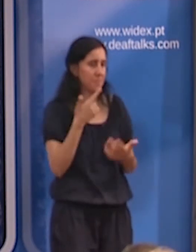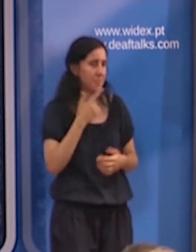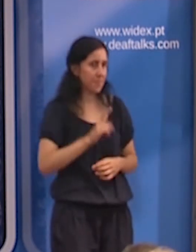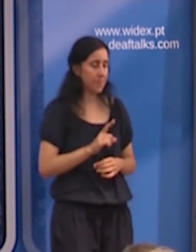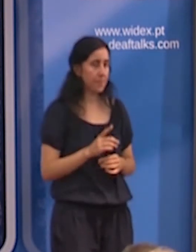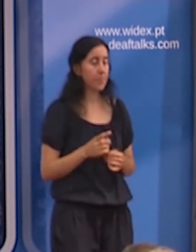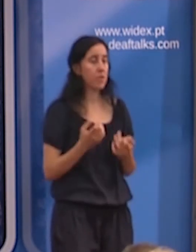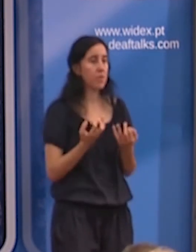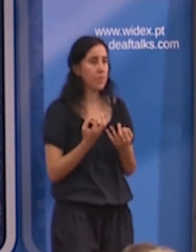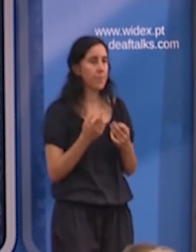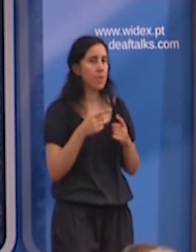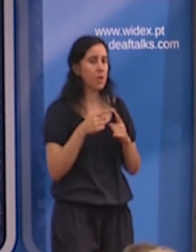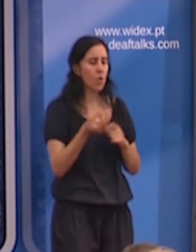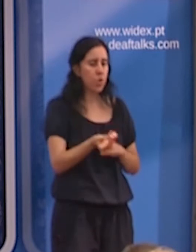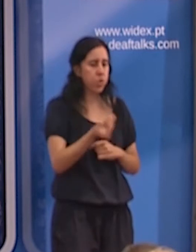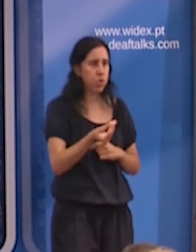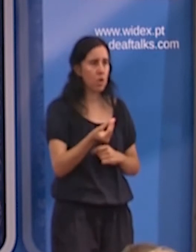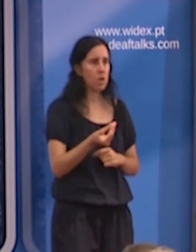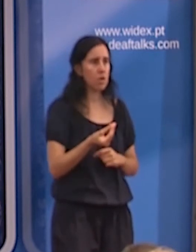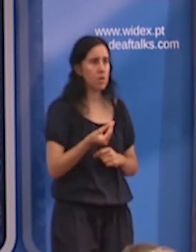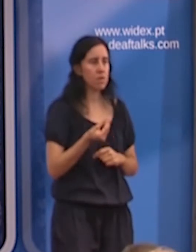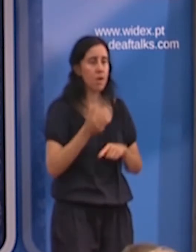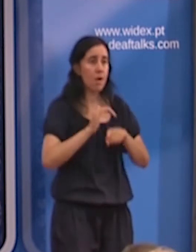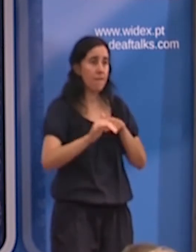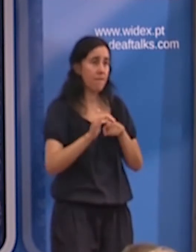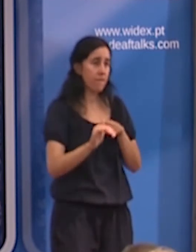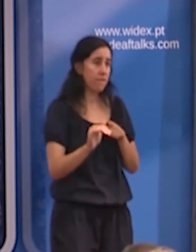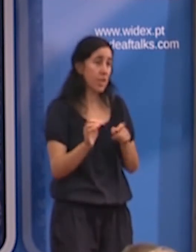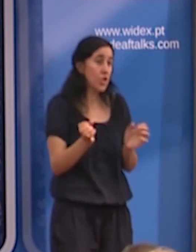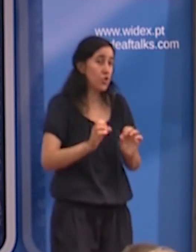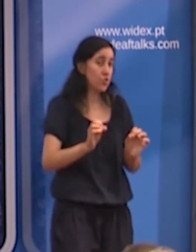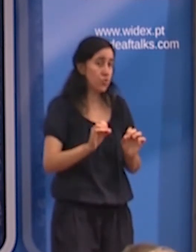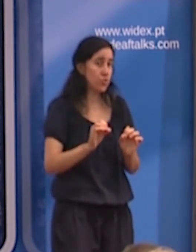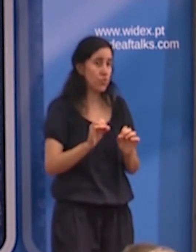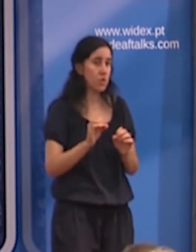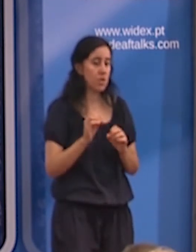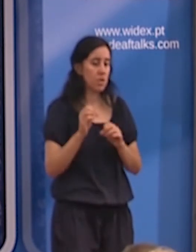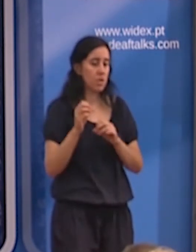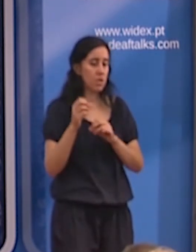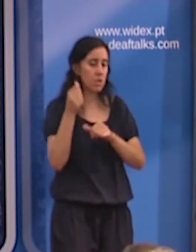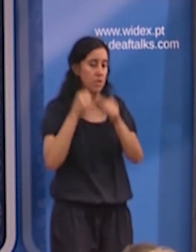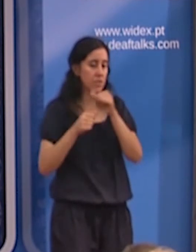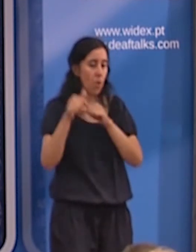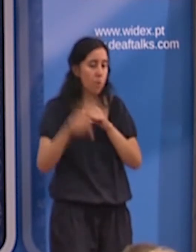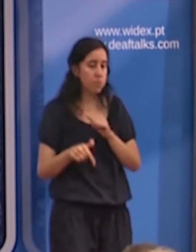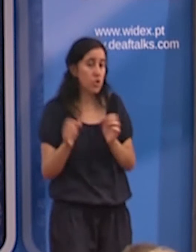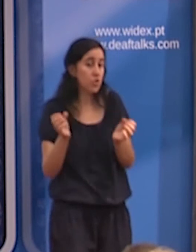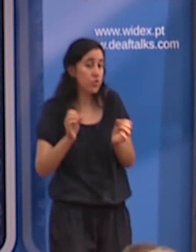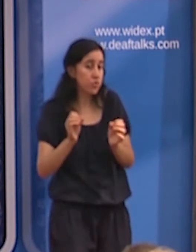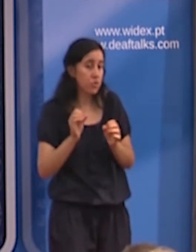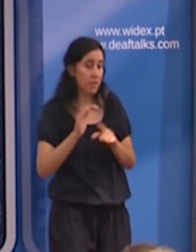Enfim, aspectos como determinada criança que não teve a sorte de ter sido intervencionada na hora certa, por